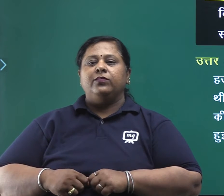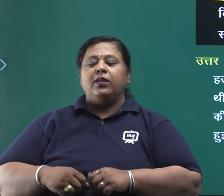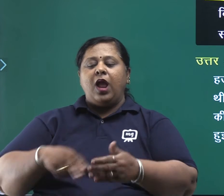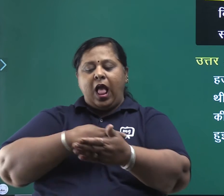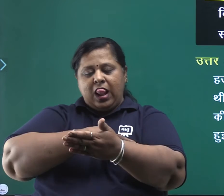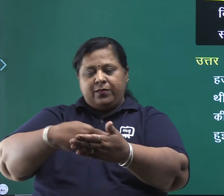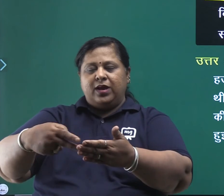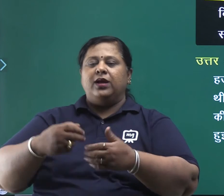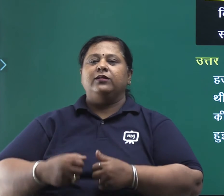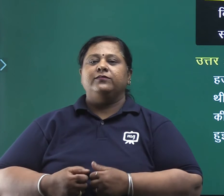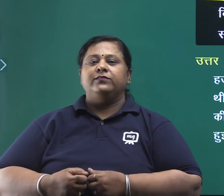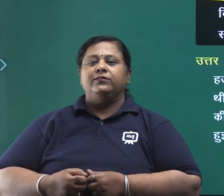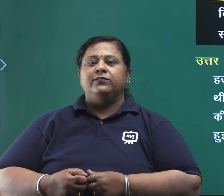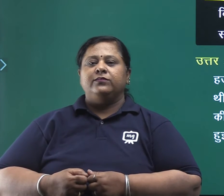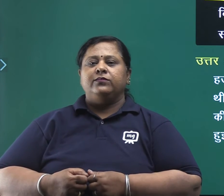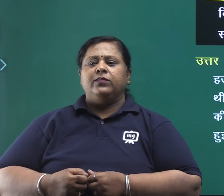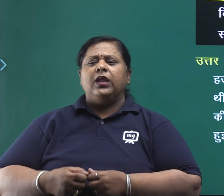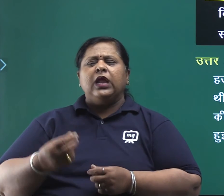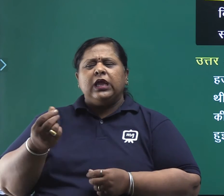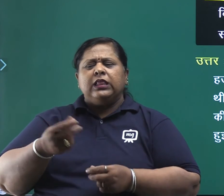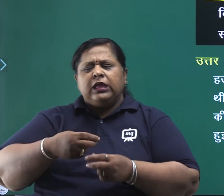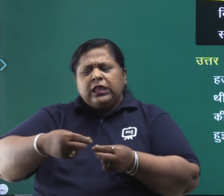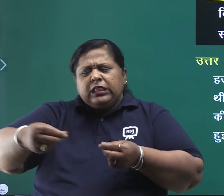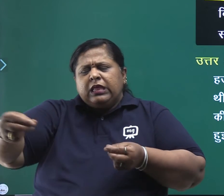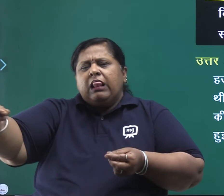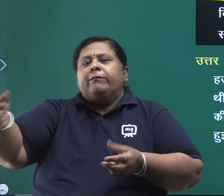आलम आरा कितनी लंबी थी?